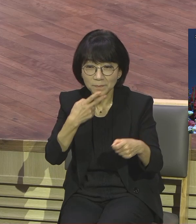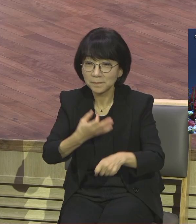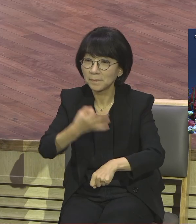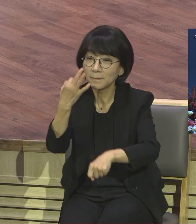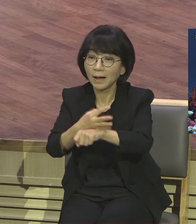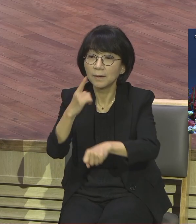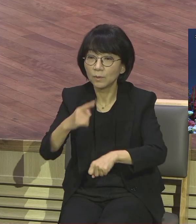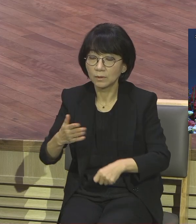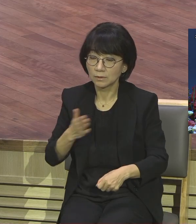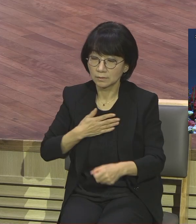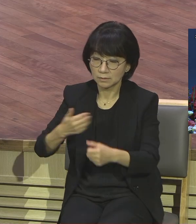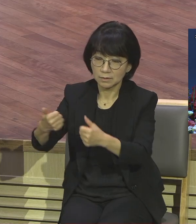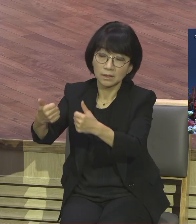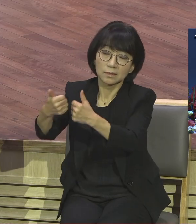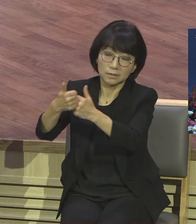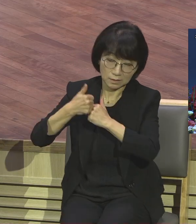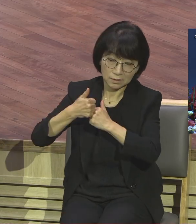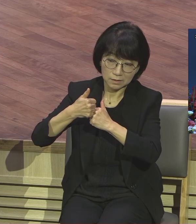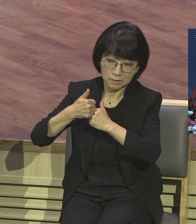따르라.